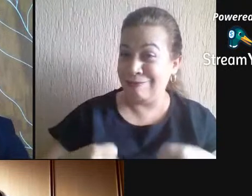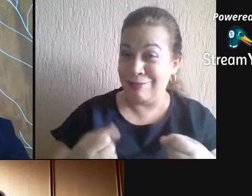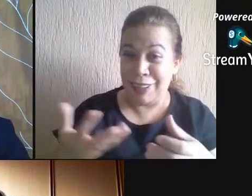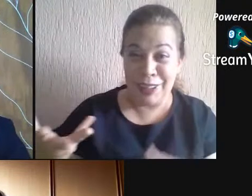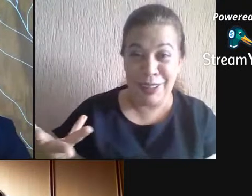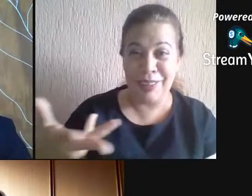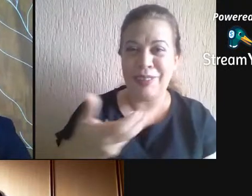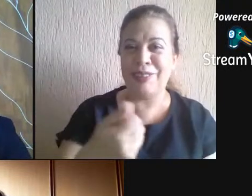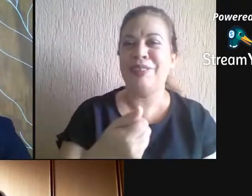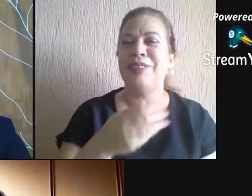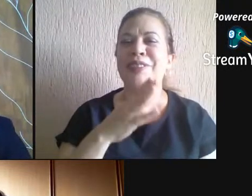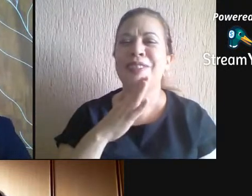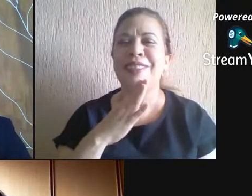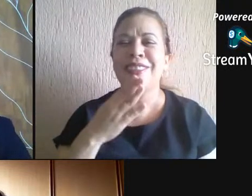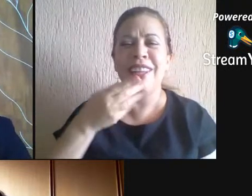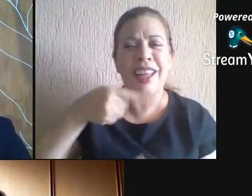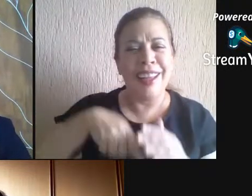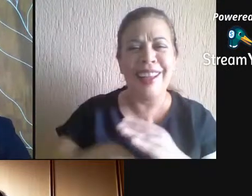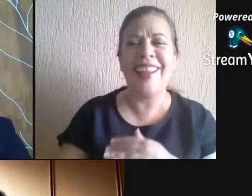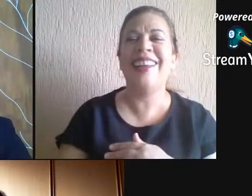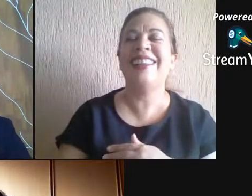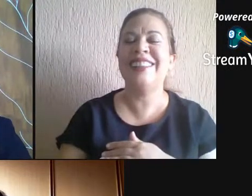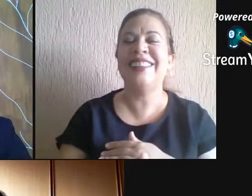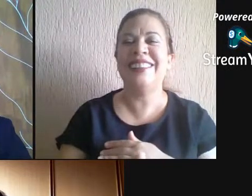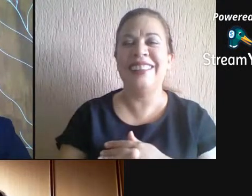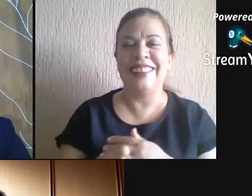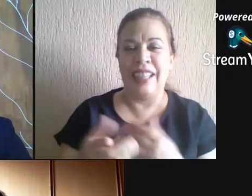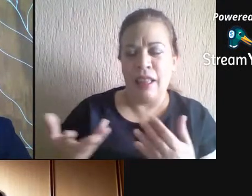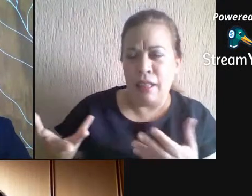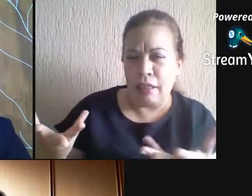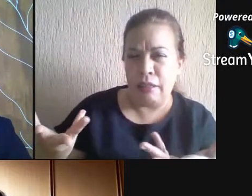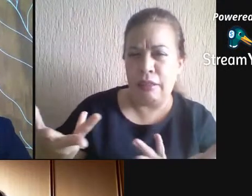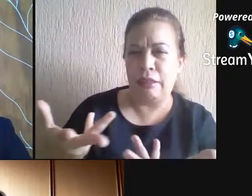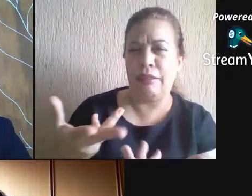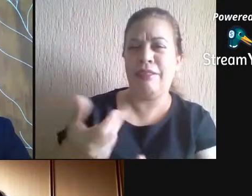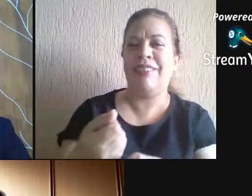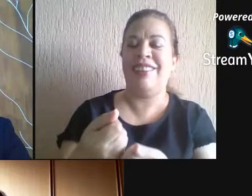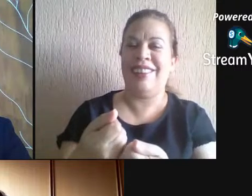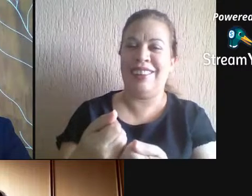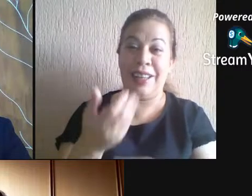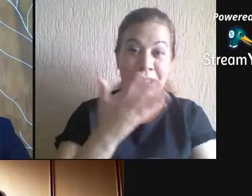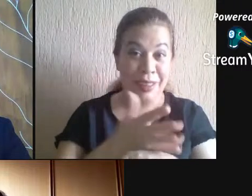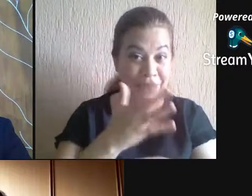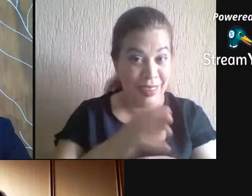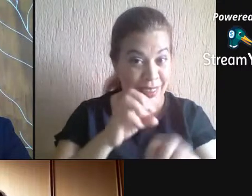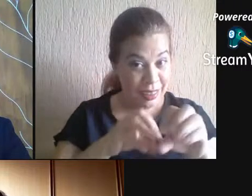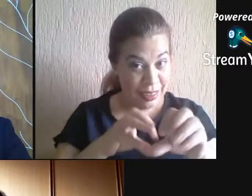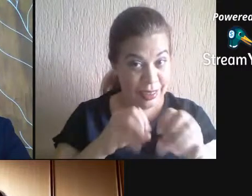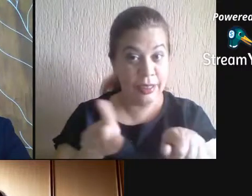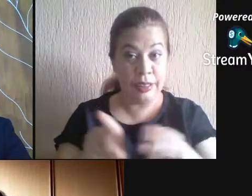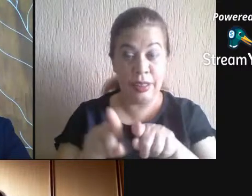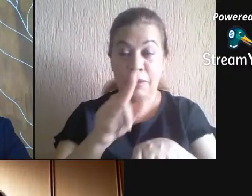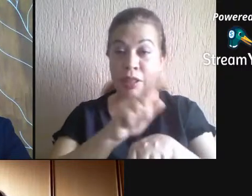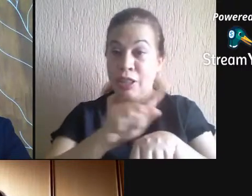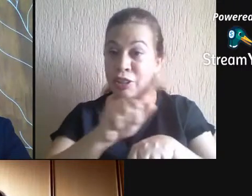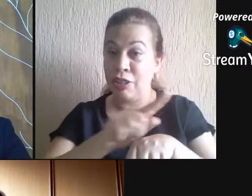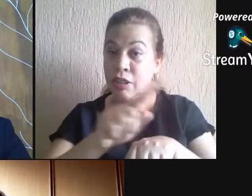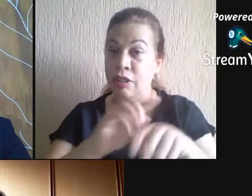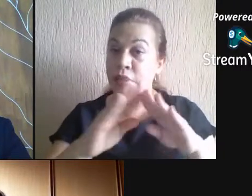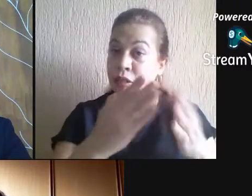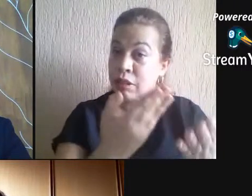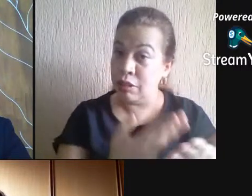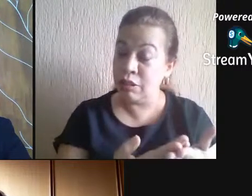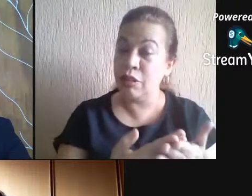do conhecimento, o aperfeiçoamento de práticas educativas e da própria gestão escolar, enfim, o desenvolvimento